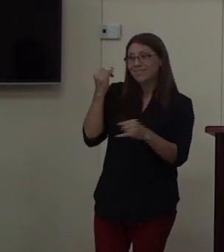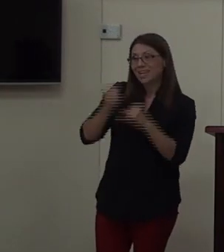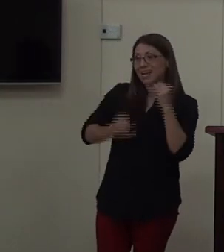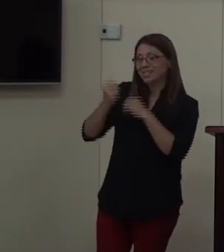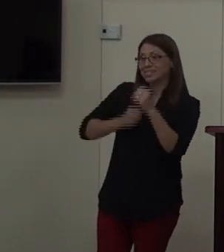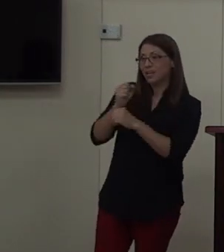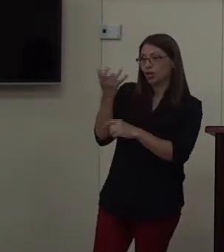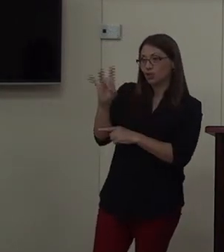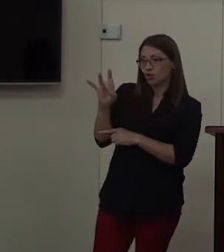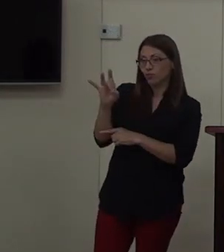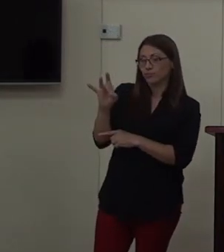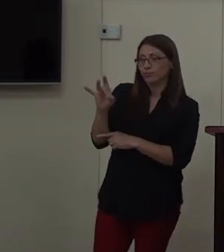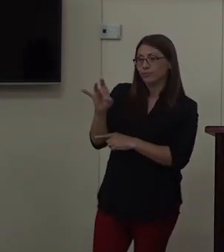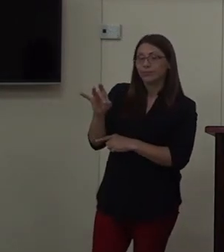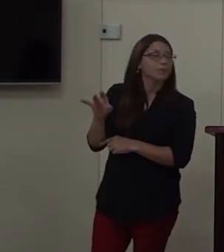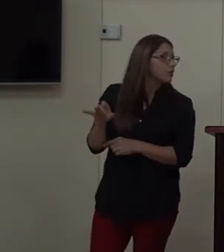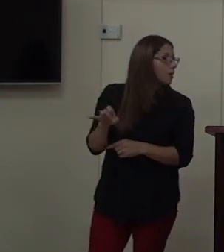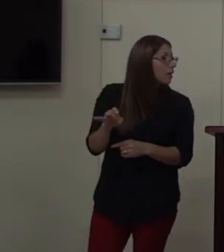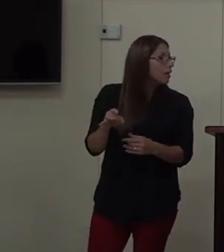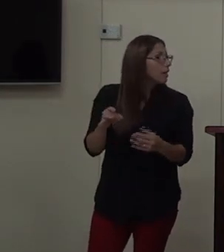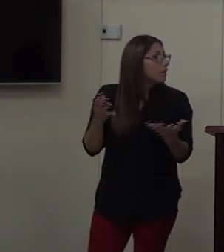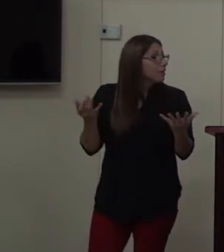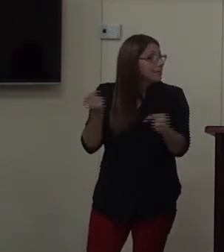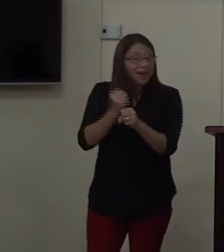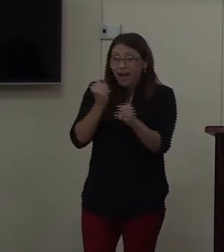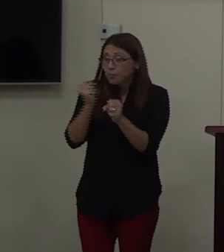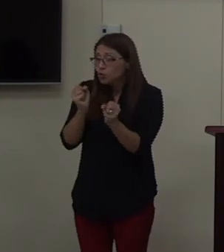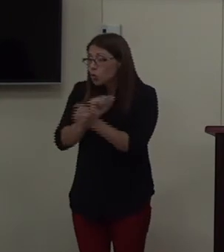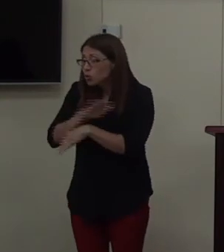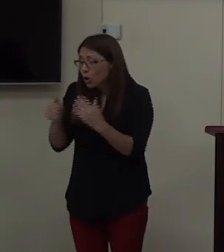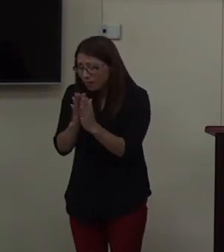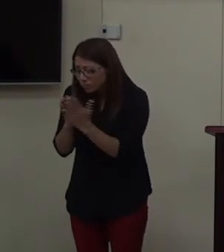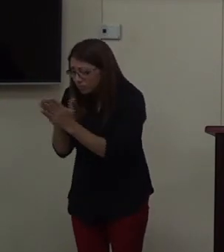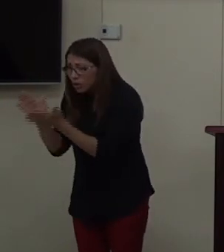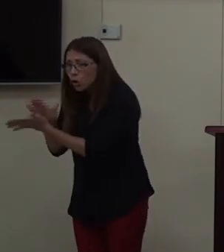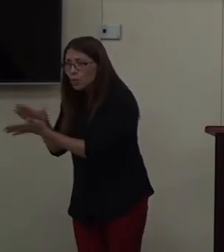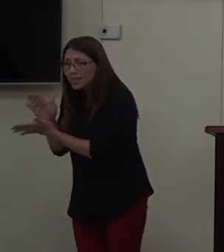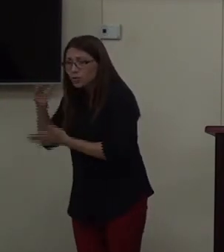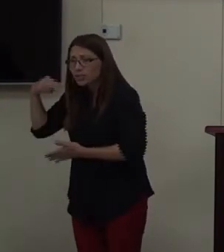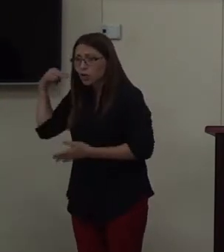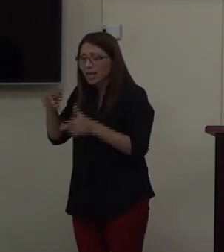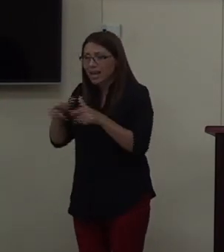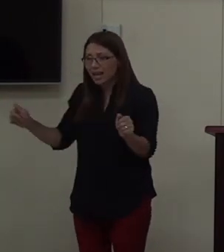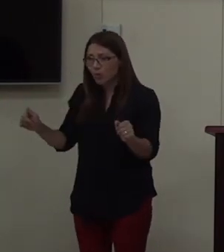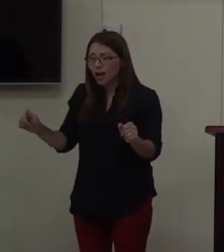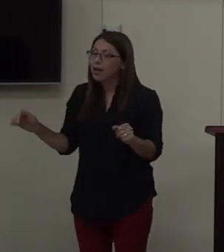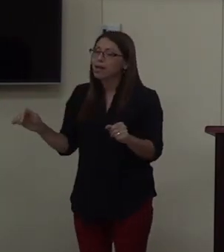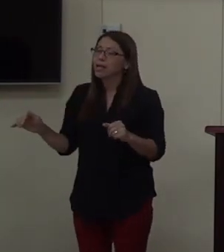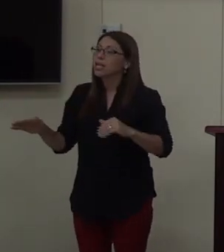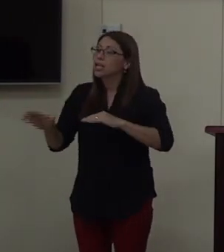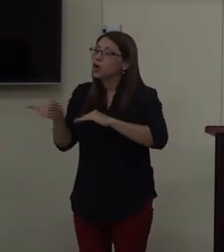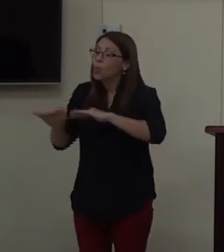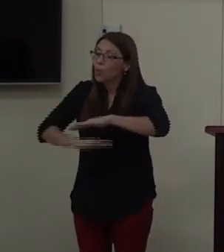siglo XVIII, lo primero que se publicó. Trabajamos con toda la documentación histórica de la lengua y como base la